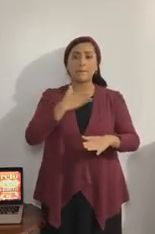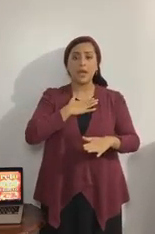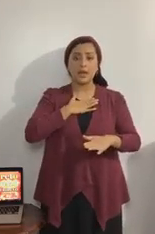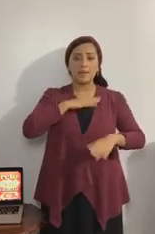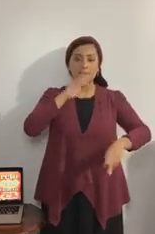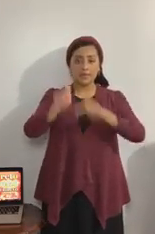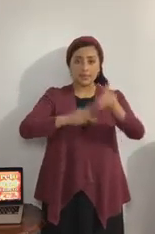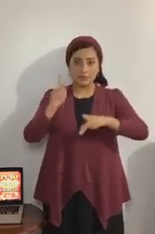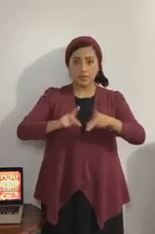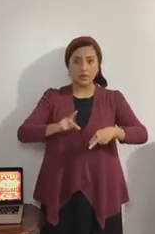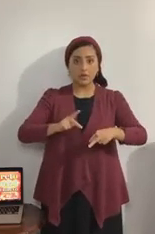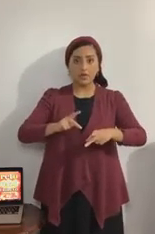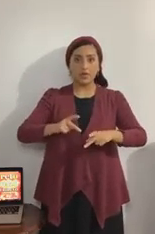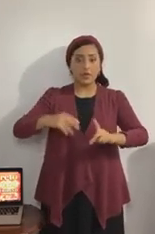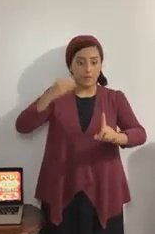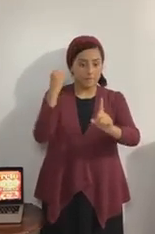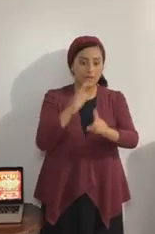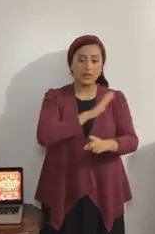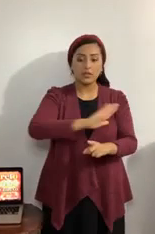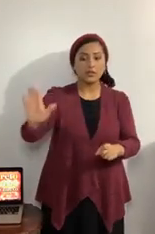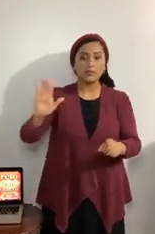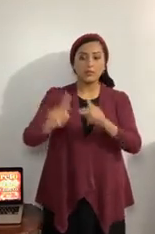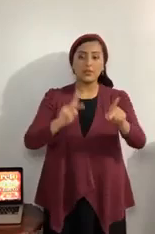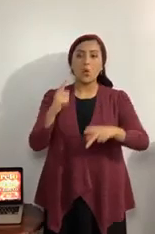mío. Le está hablando a su pueblo nada más.